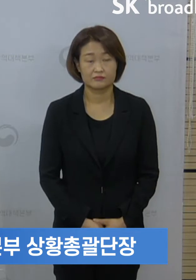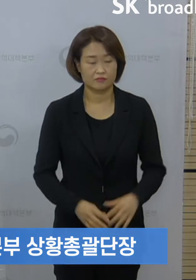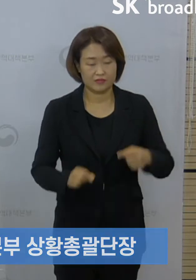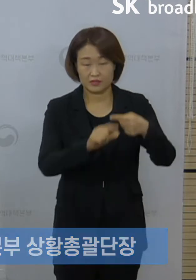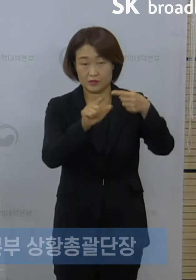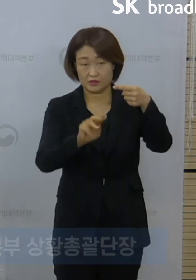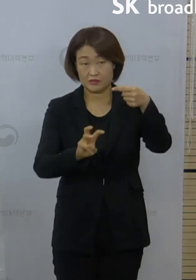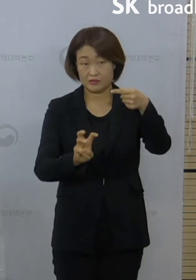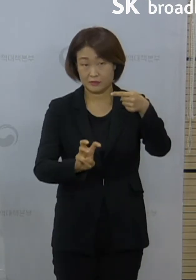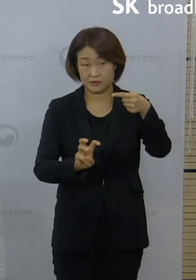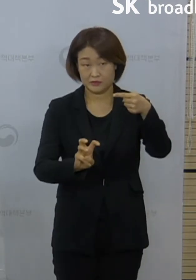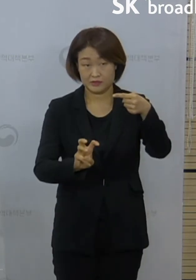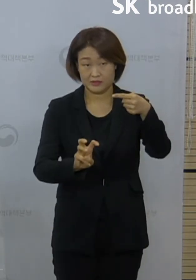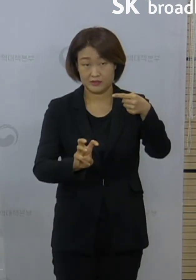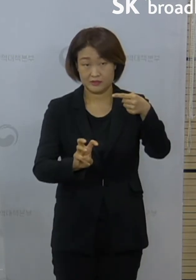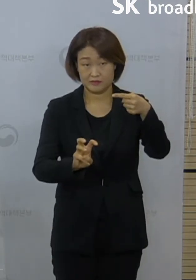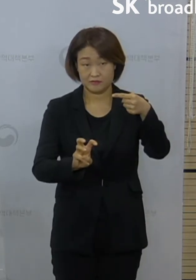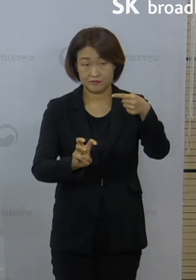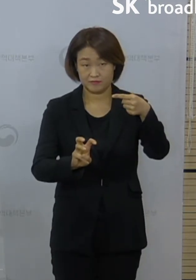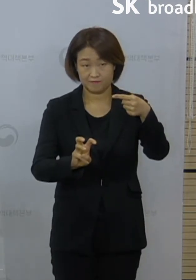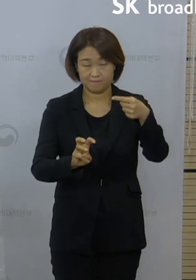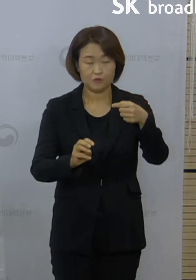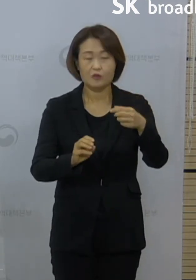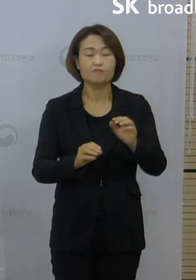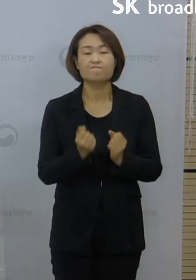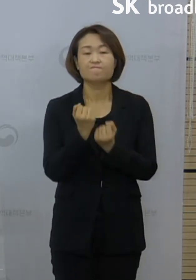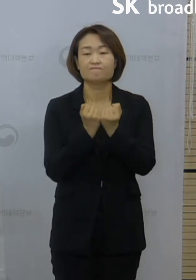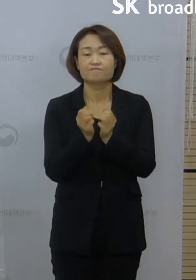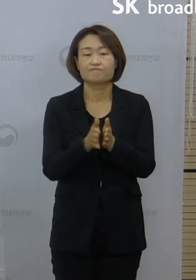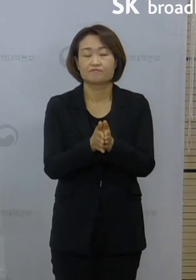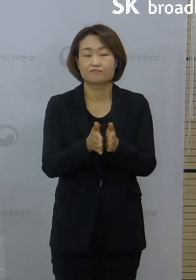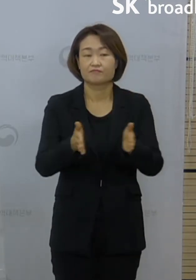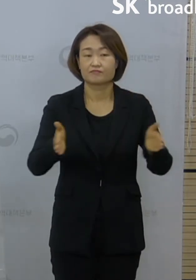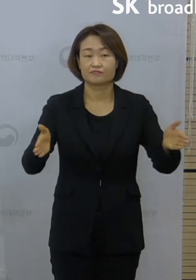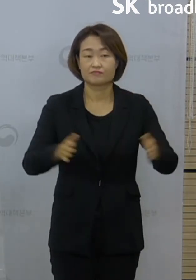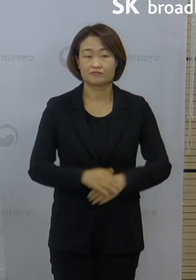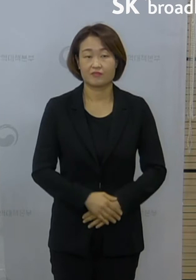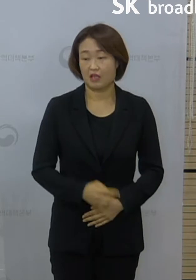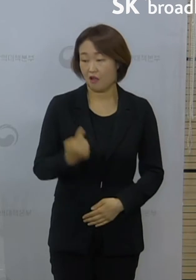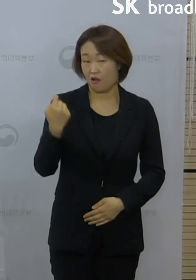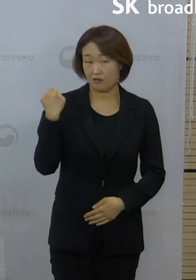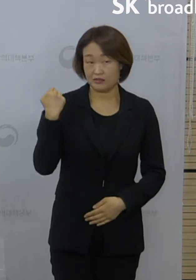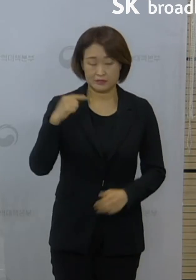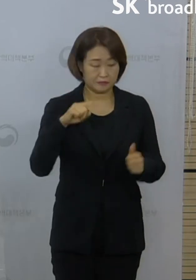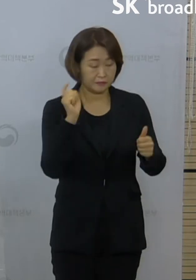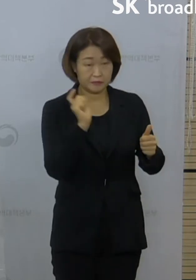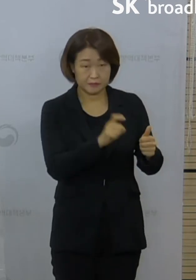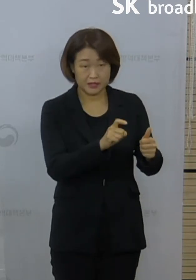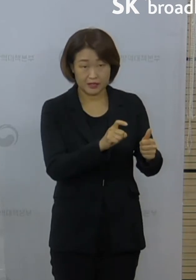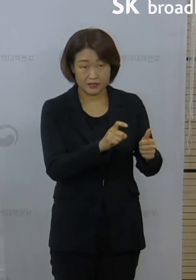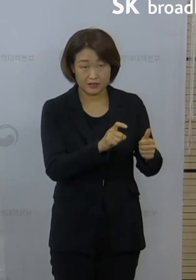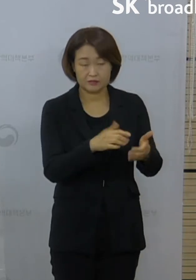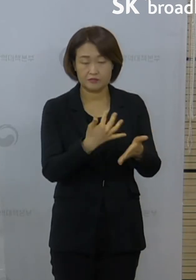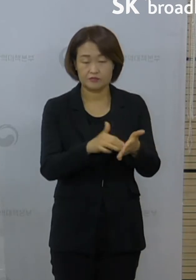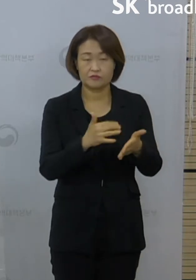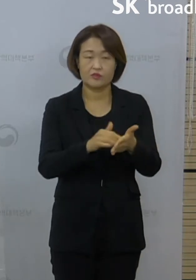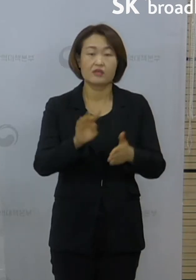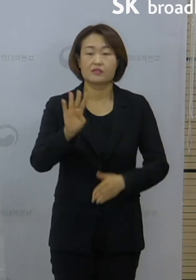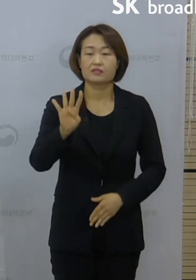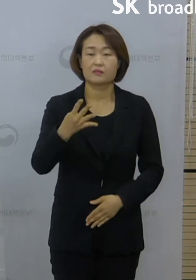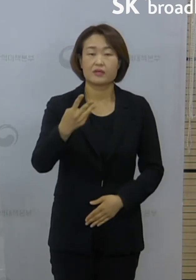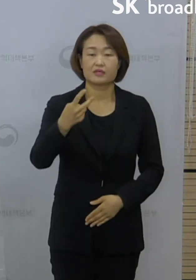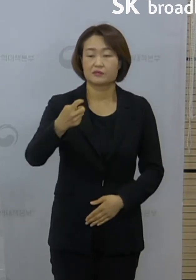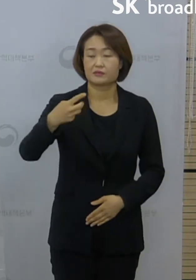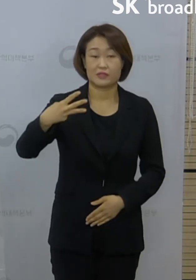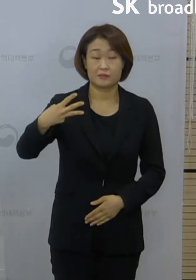1월 30일 토요일 정정 내 브리핑을 시작하겠습니다 오늘 0시 기준 국내 발생 원자는 423명